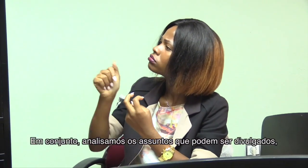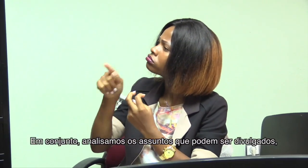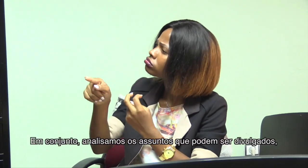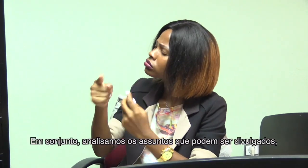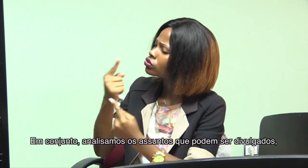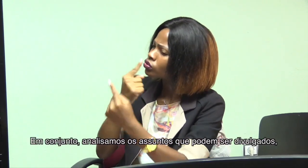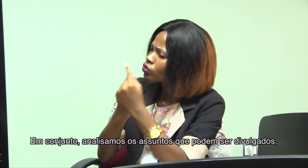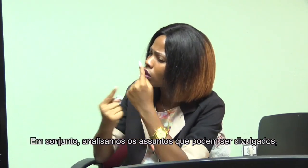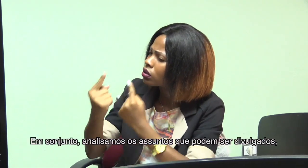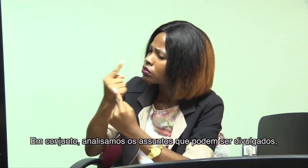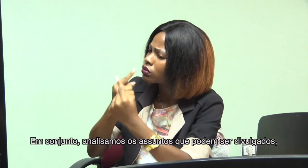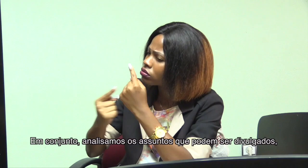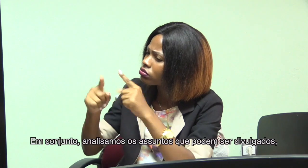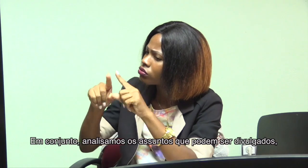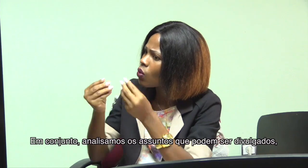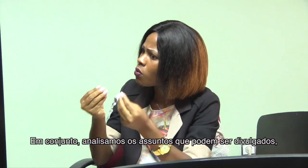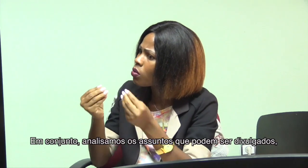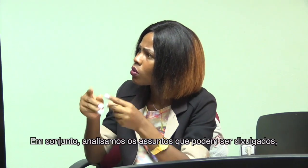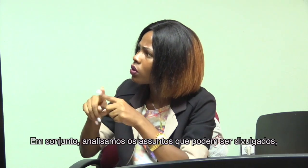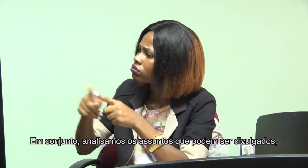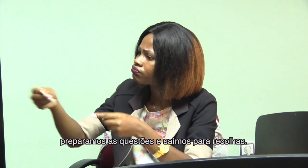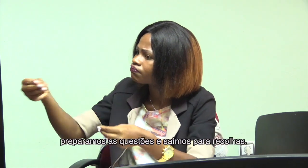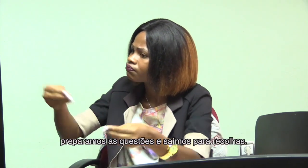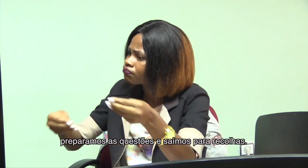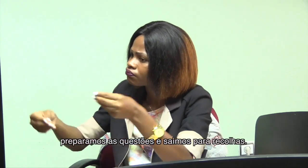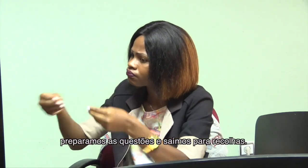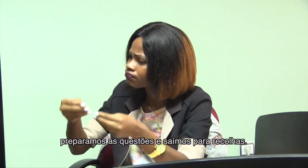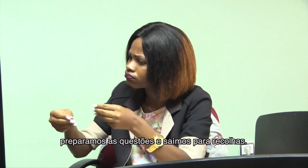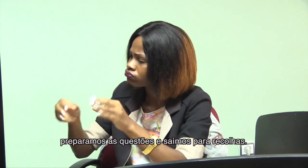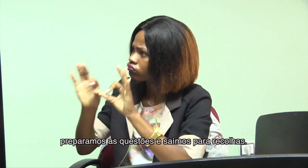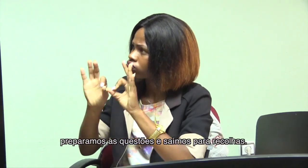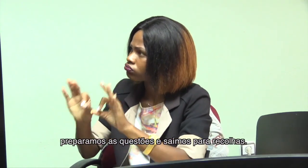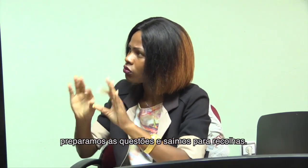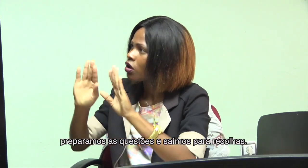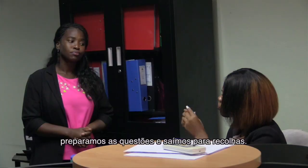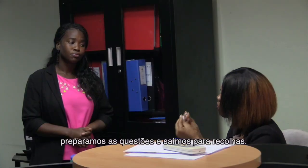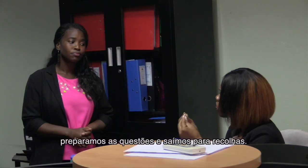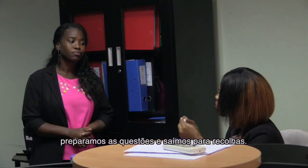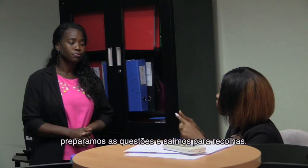assuntos que podem ser divulgados, preparamos as questões e saímos para recolhas.